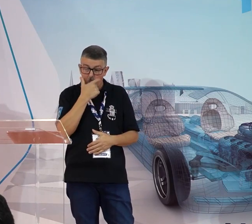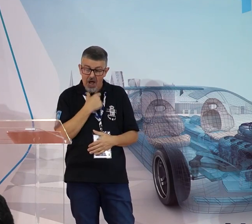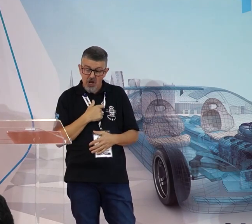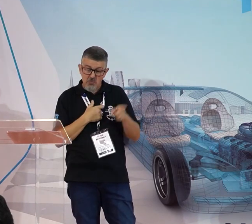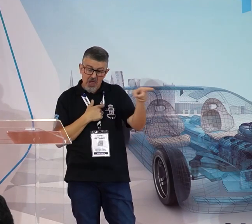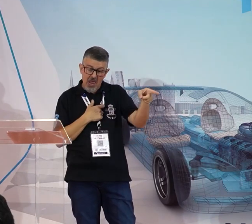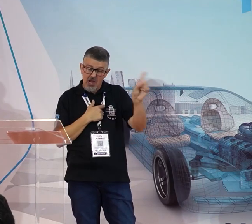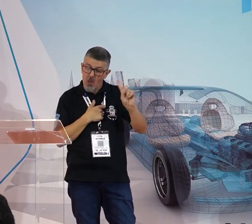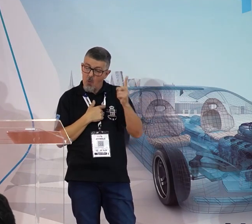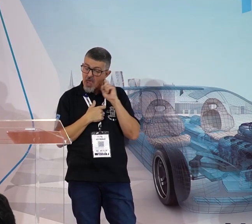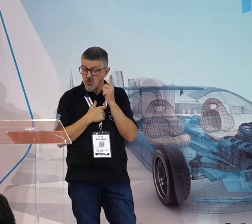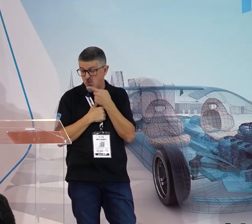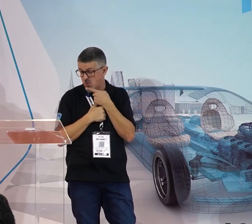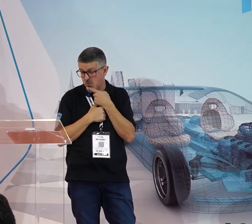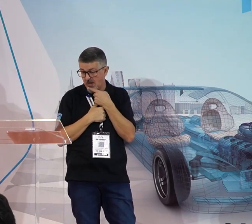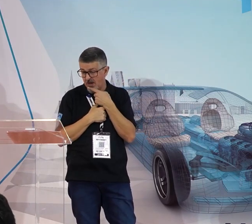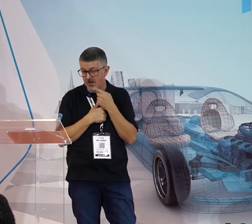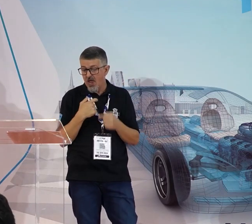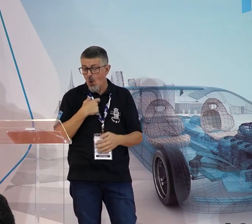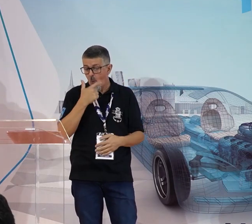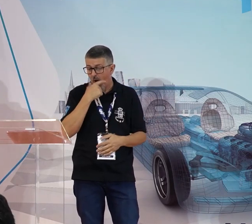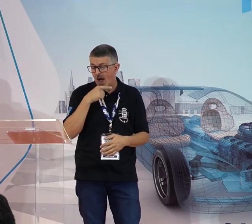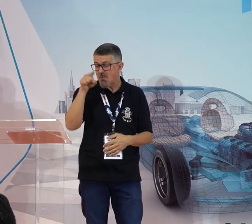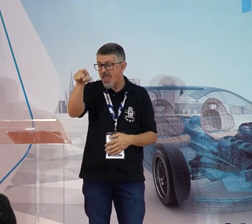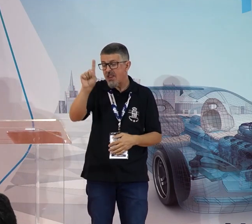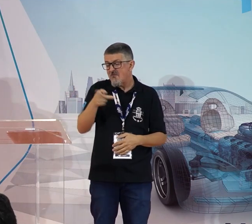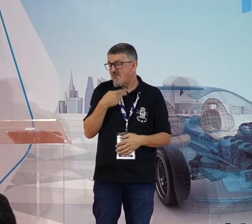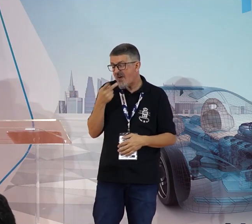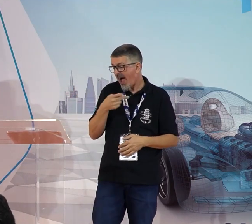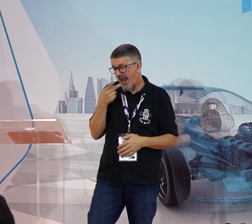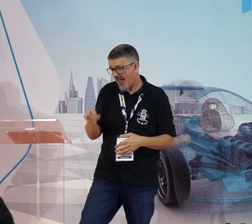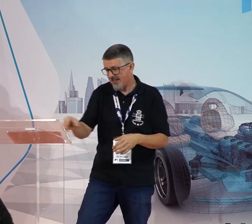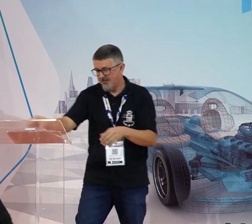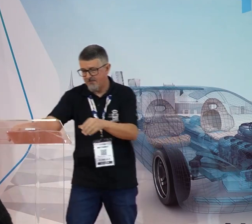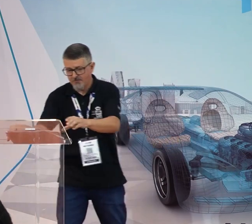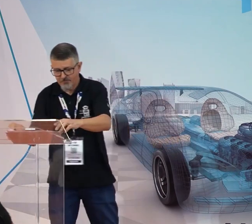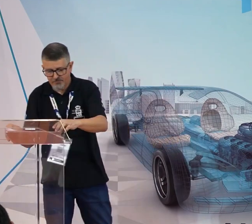Eu acho que ele não é surdo, eu acho que ela fala,